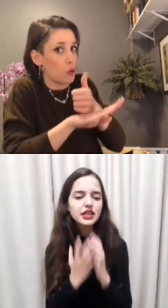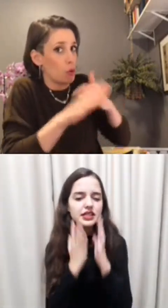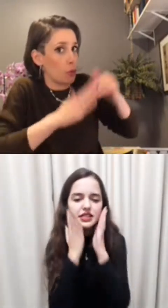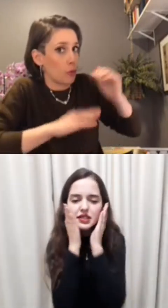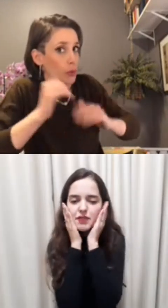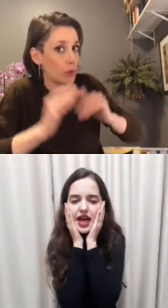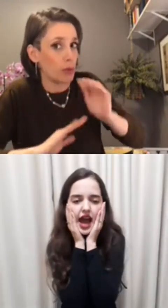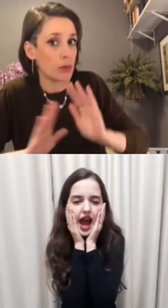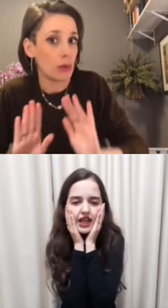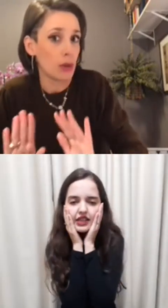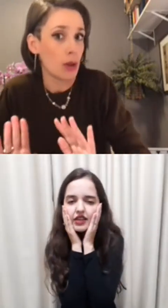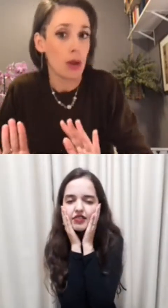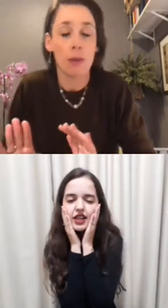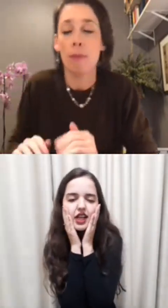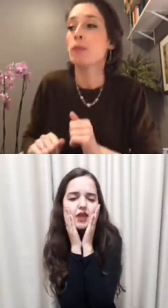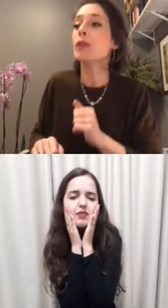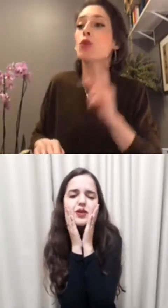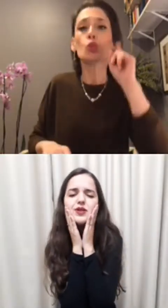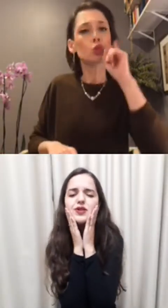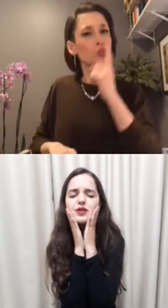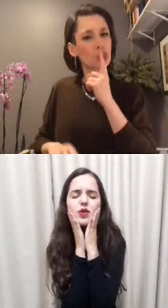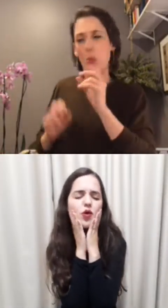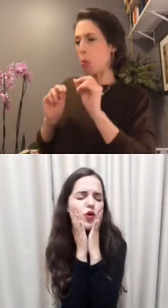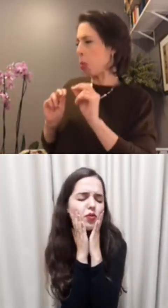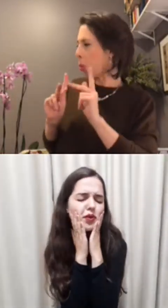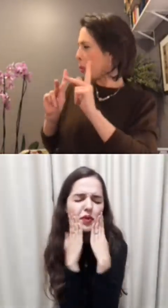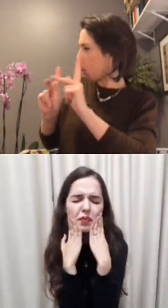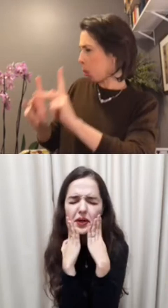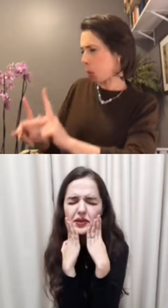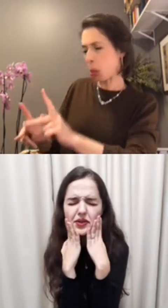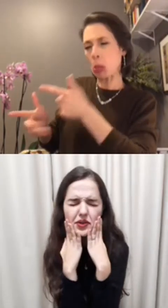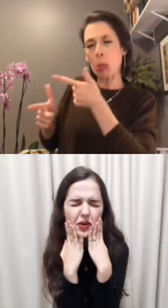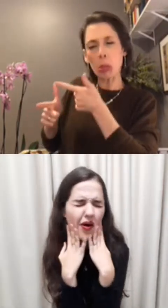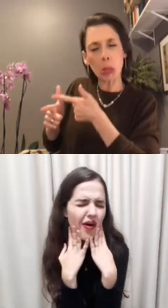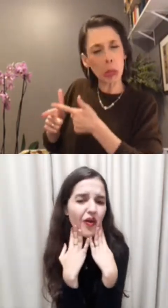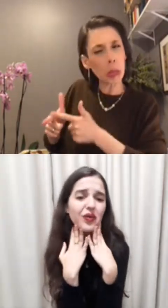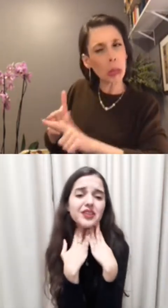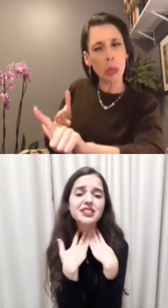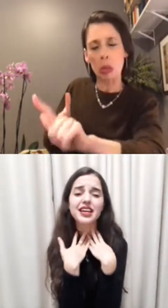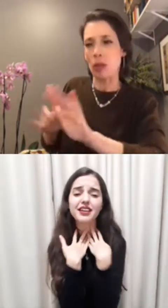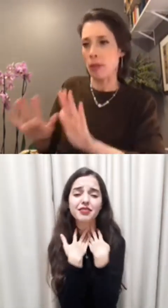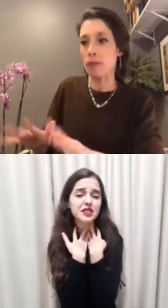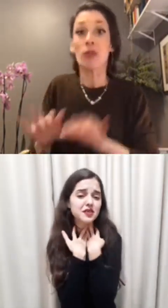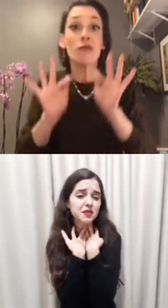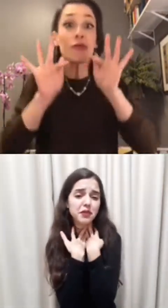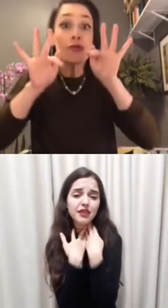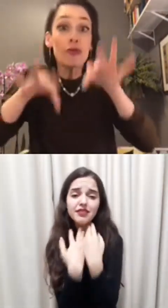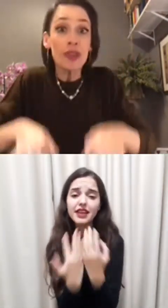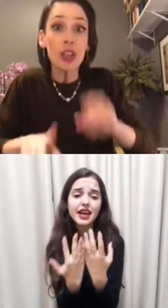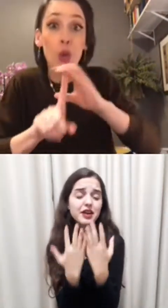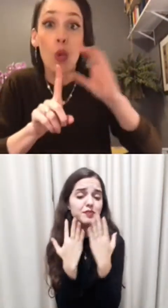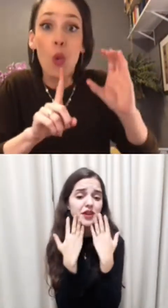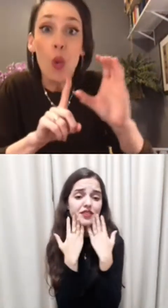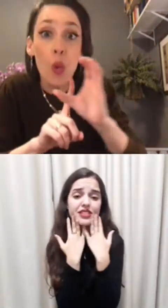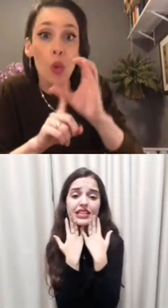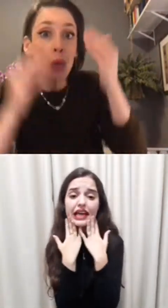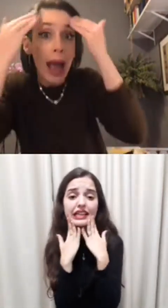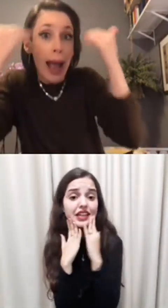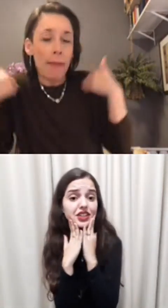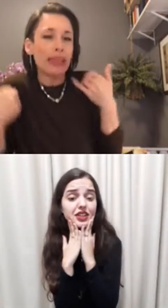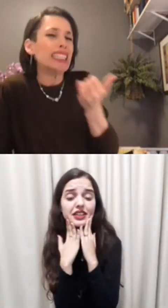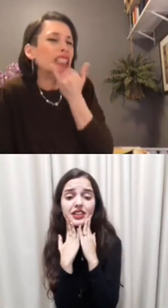toda desesperada, falei, me desculpe, me perdoe, eu sei que eu preciso aprender, espero que você